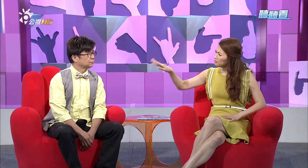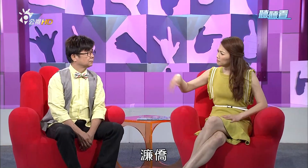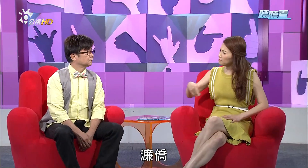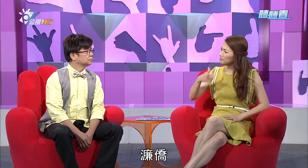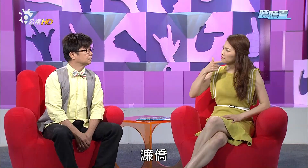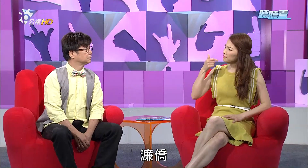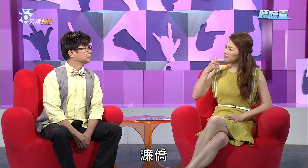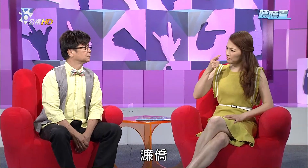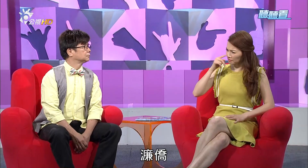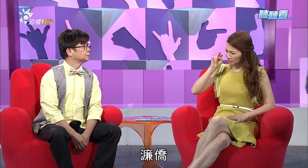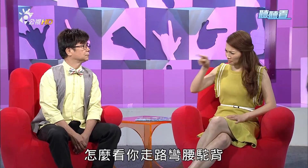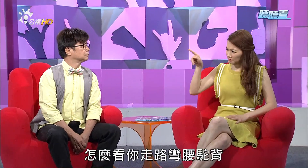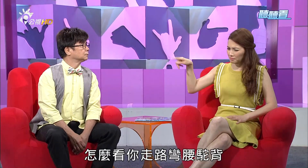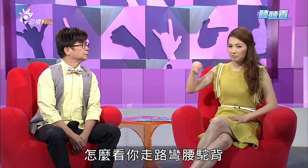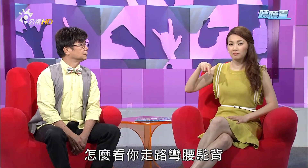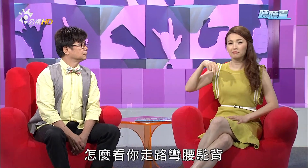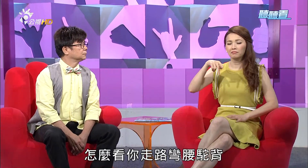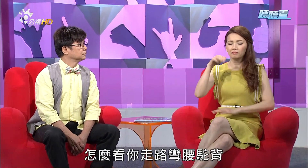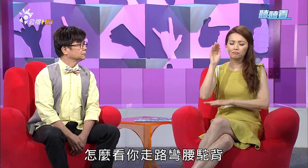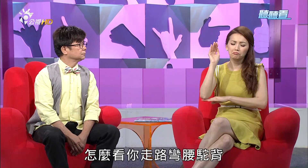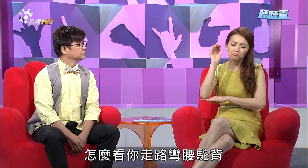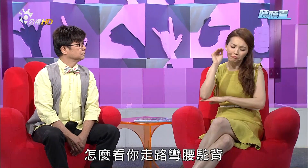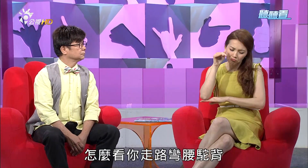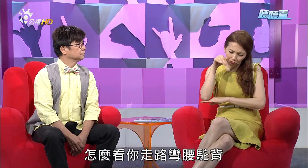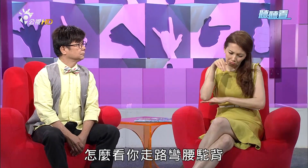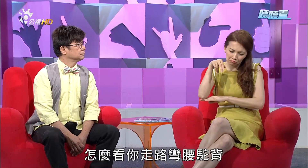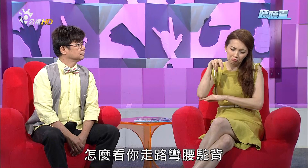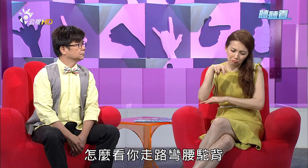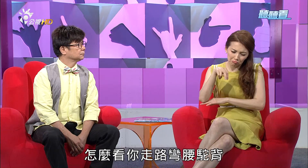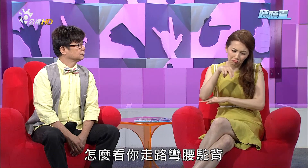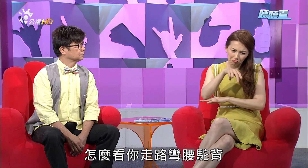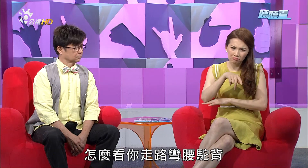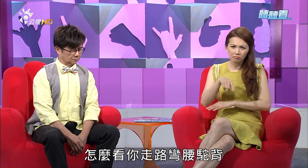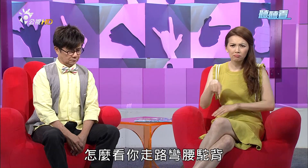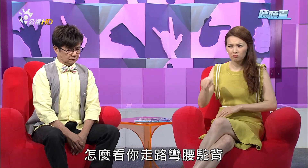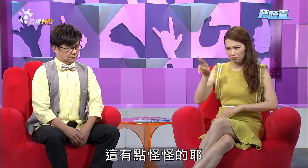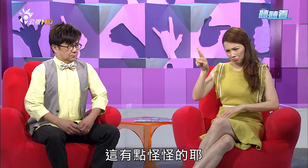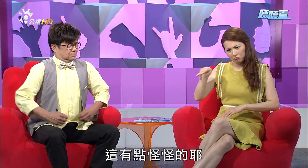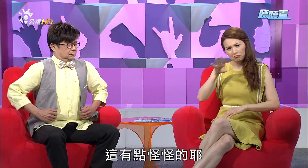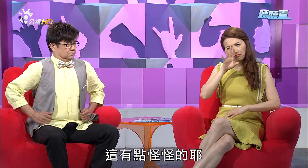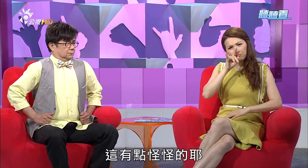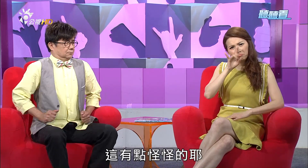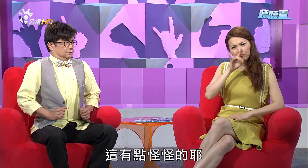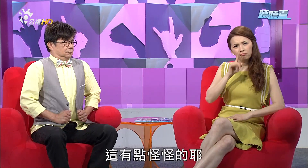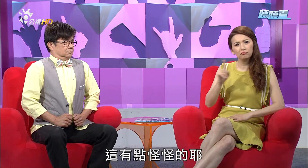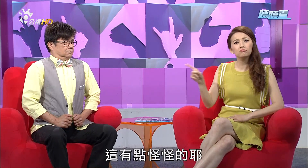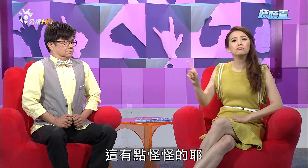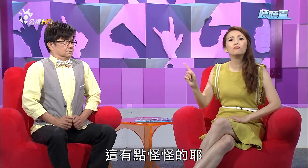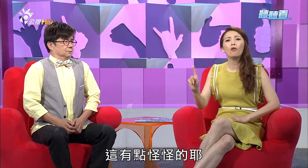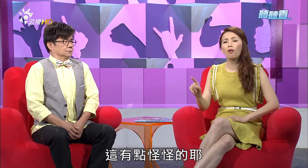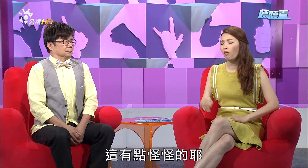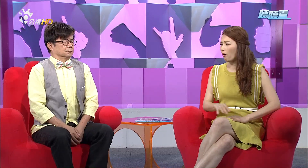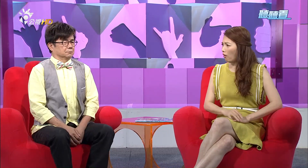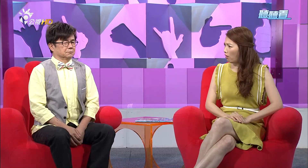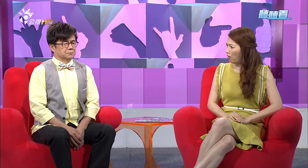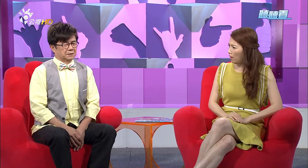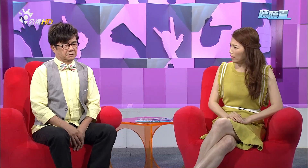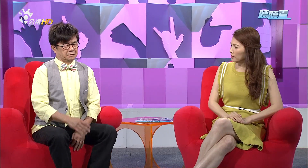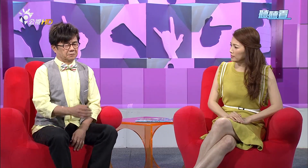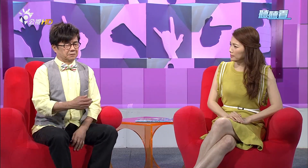连桥，怎么看你走路弯腰驼背，这有点怪怪的。